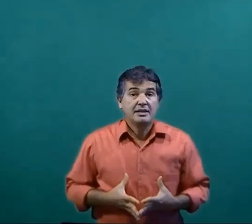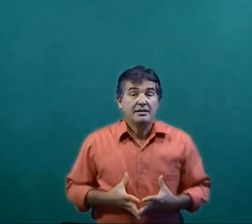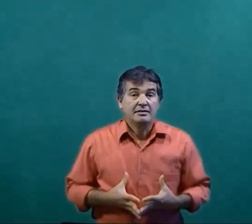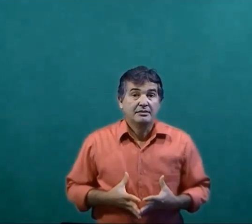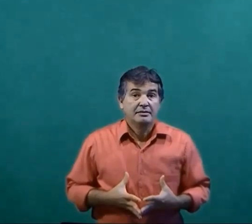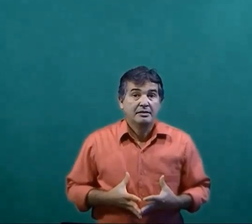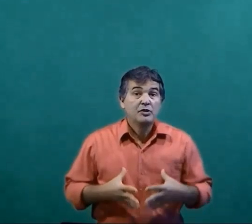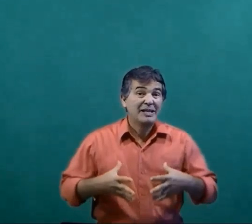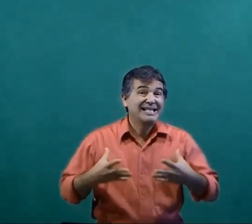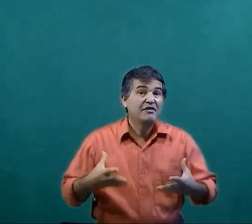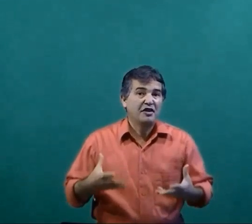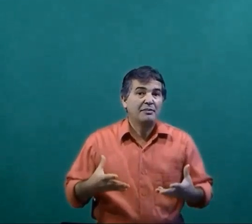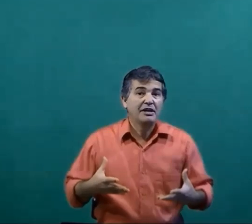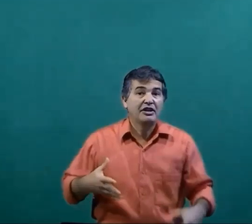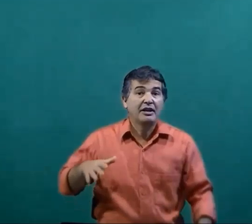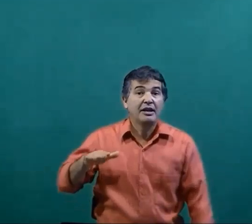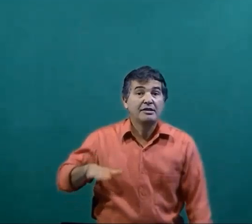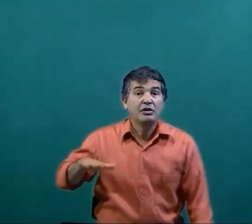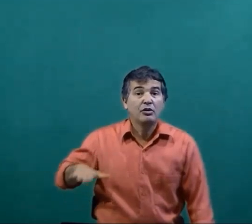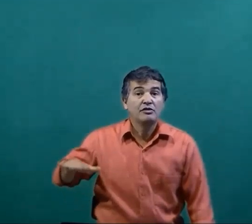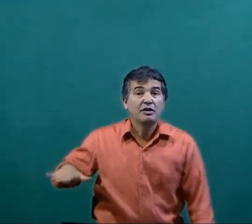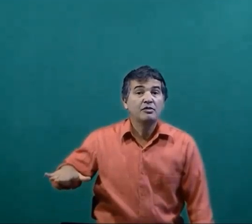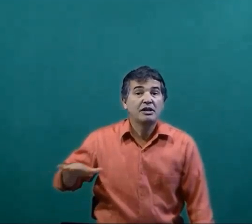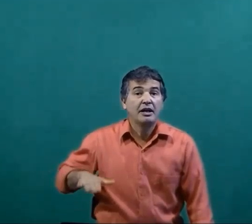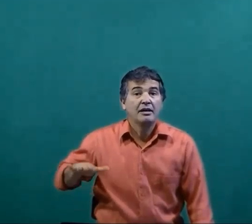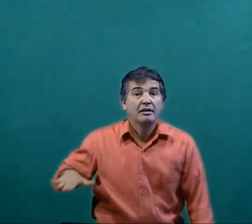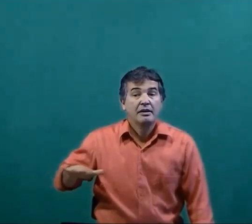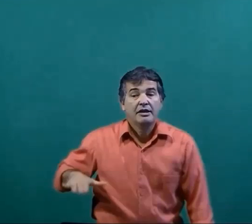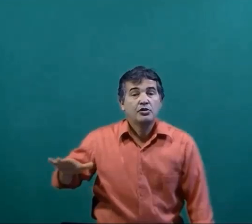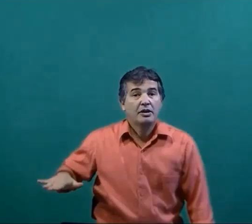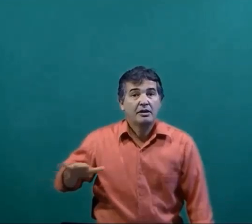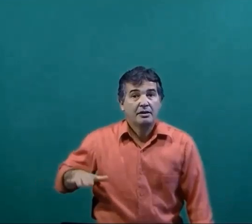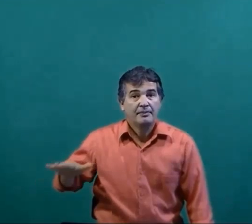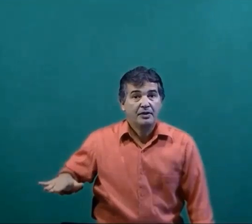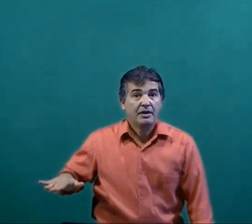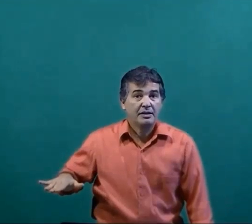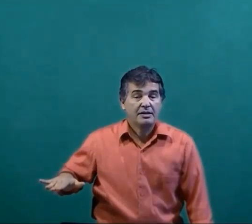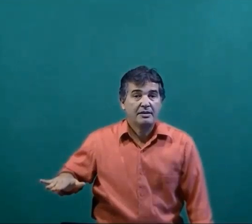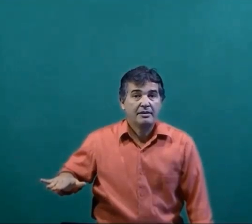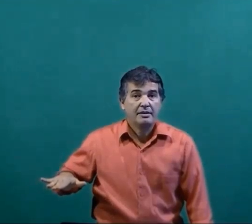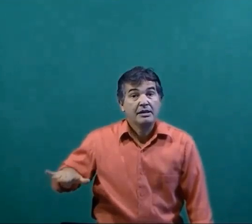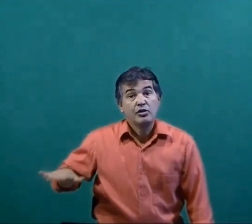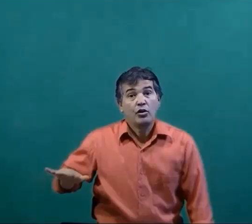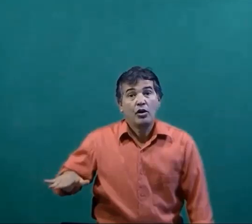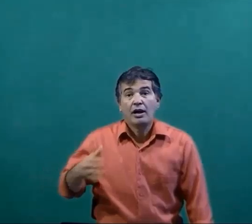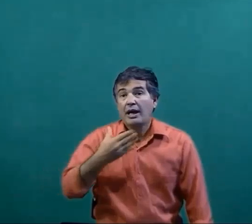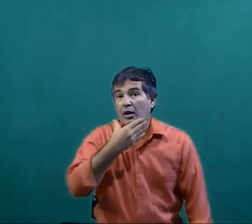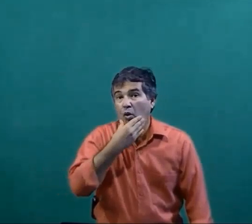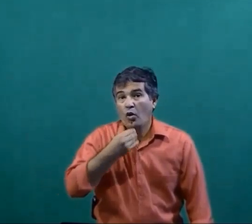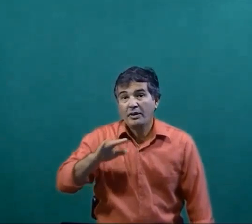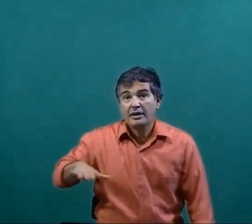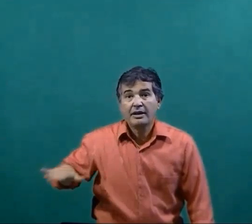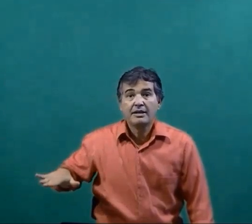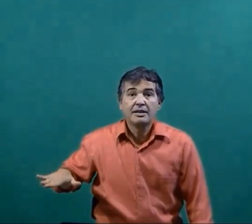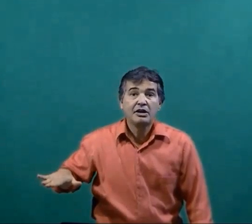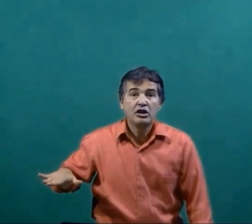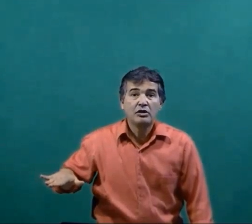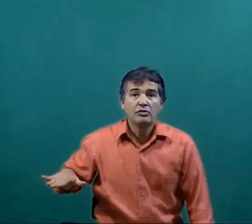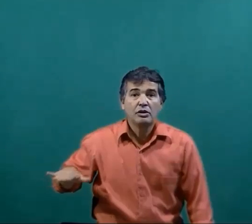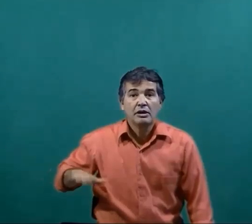criança, especificamente criança, o que nós vemos é isto aqui, criança. Se eu colocar homem, criança, menino,